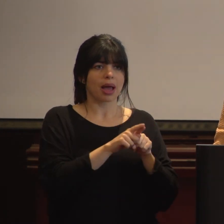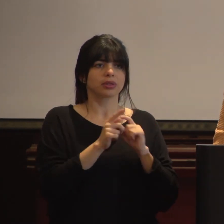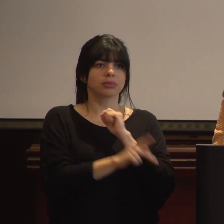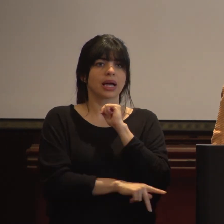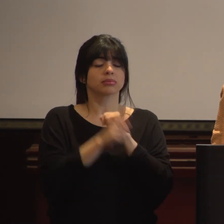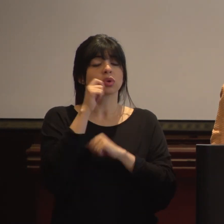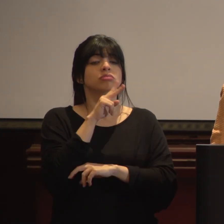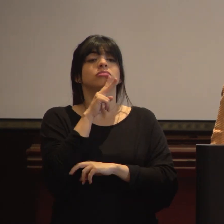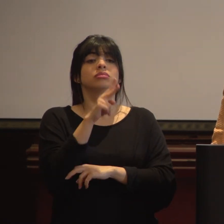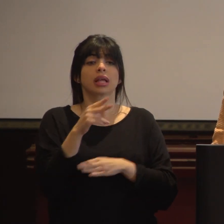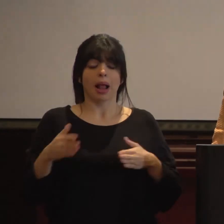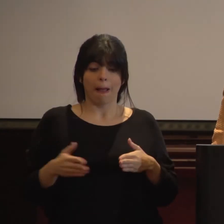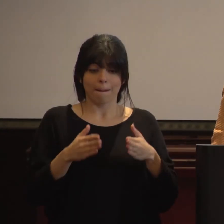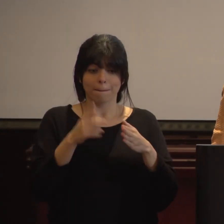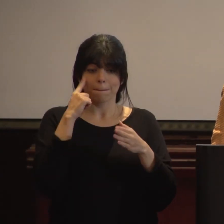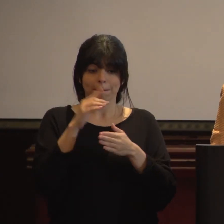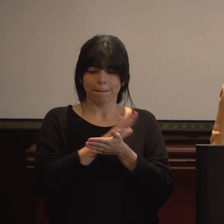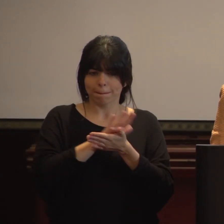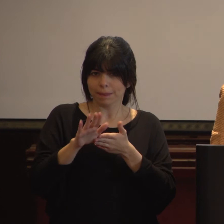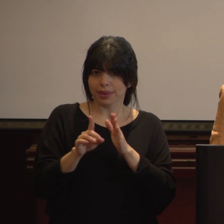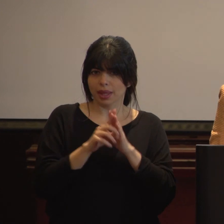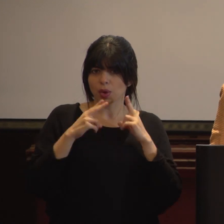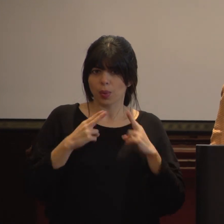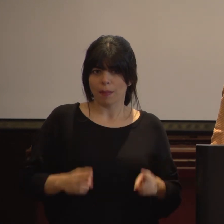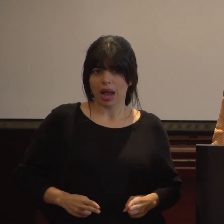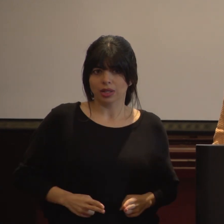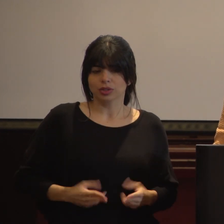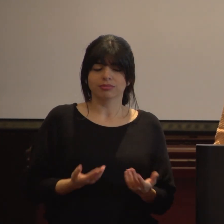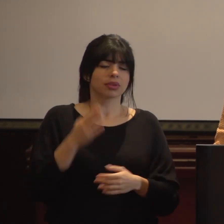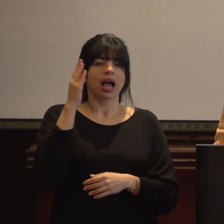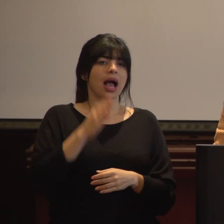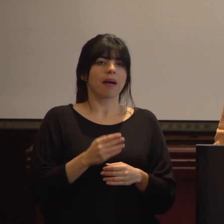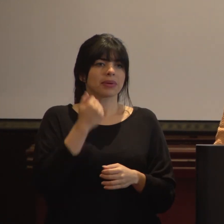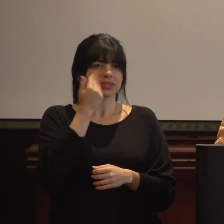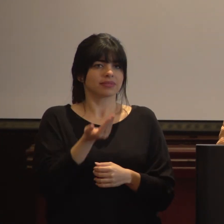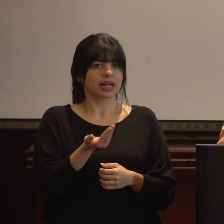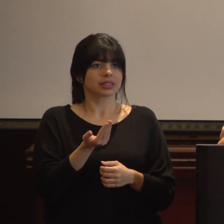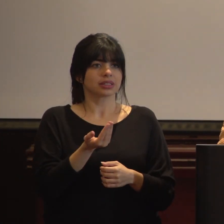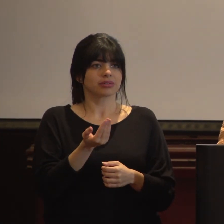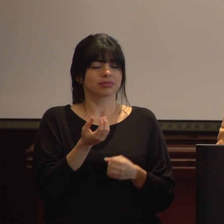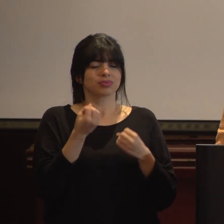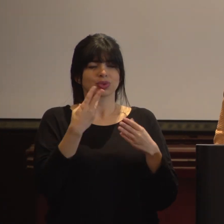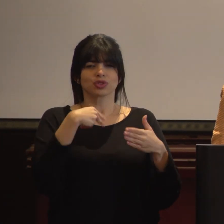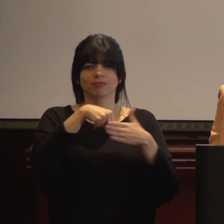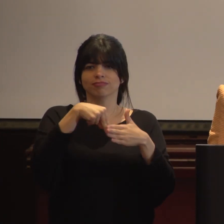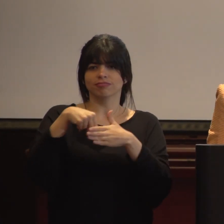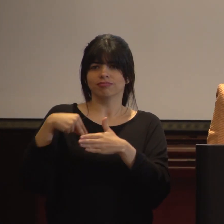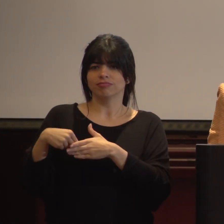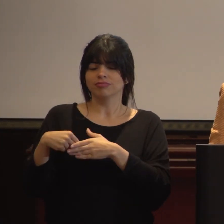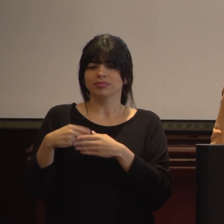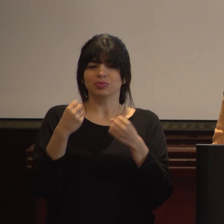porque es verdad que el camino para la plenitud de los Derechos Humanos jamás es sencillo está lleno de obstáculos